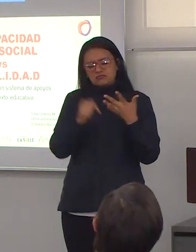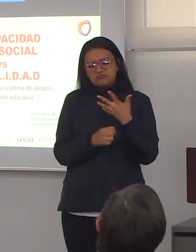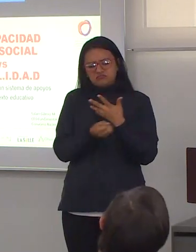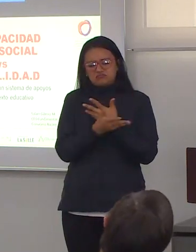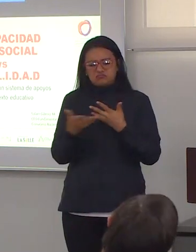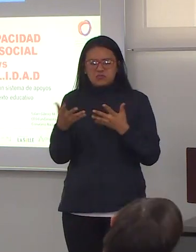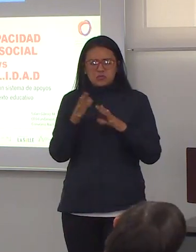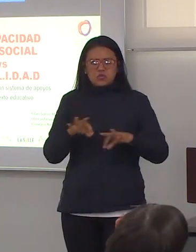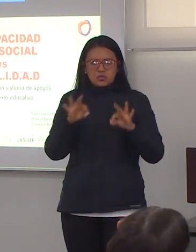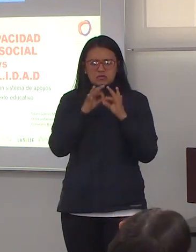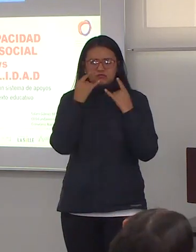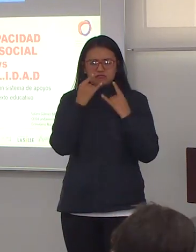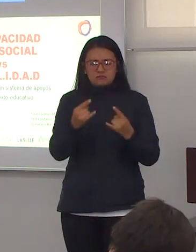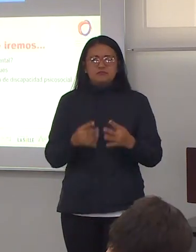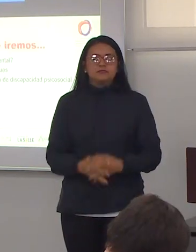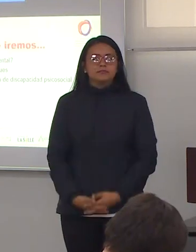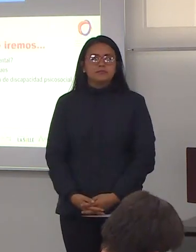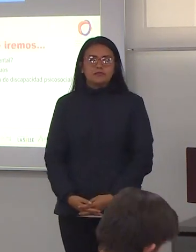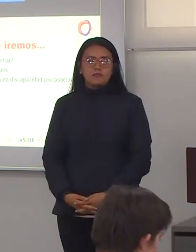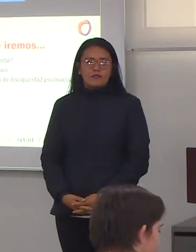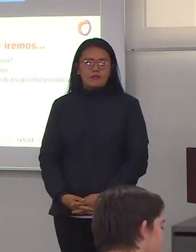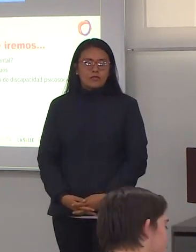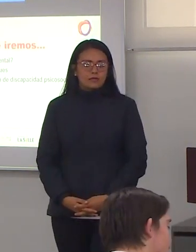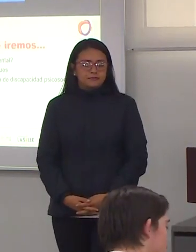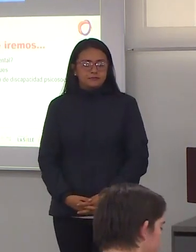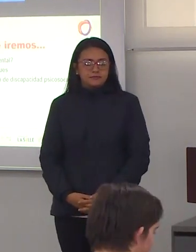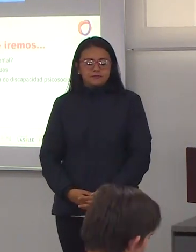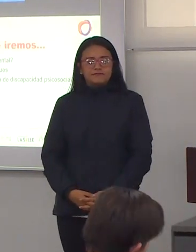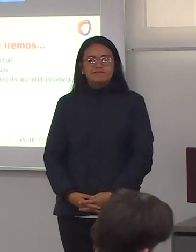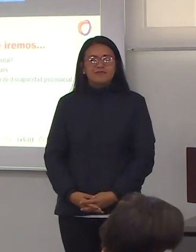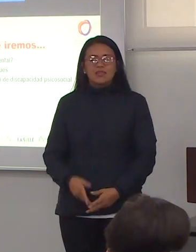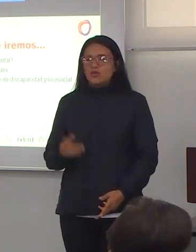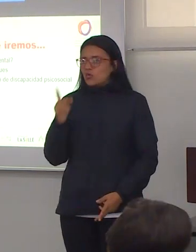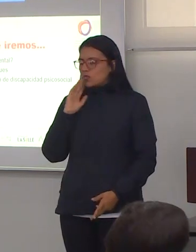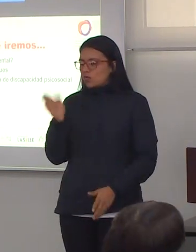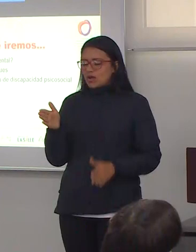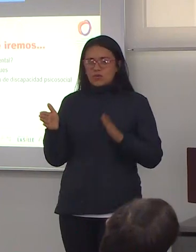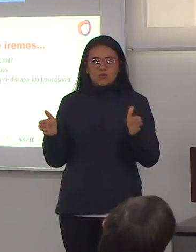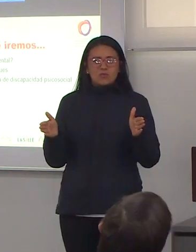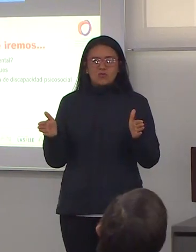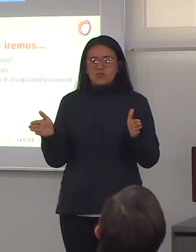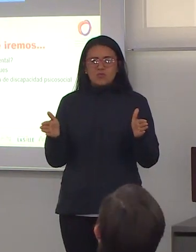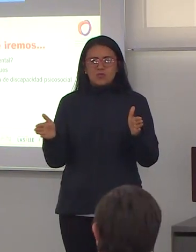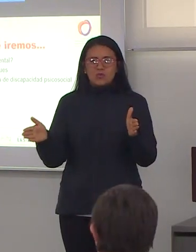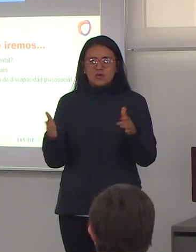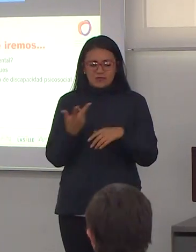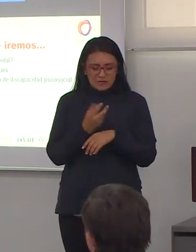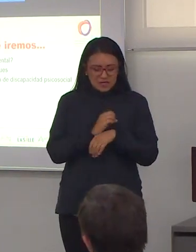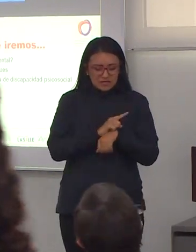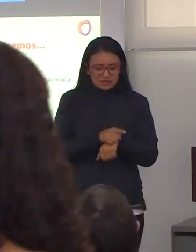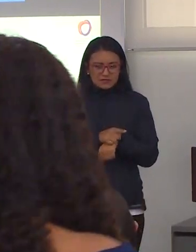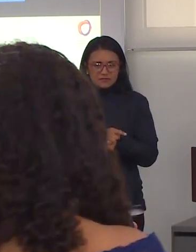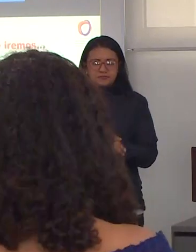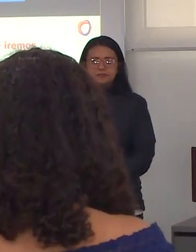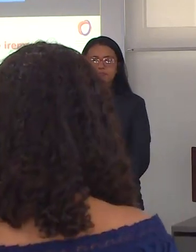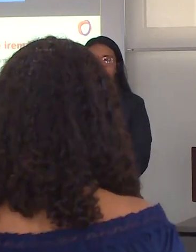muy interesantes por donde iremos cuál va a ser nuestra ruta en estos 20 minutos